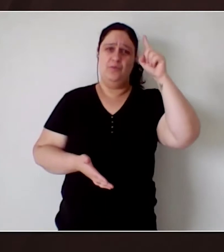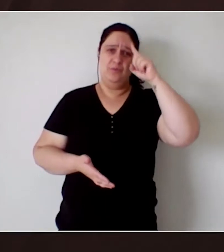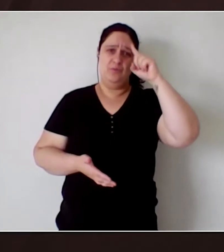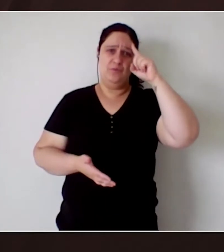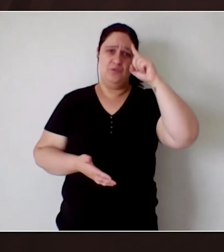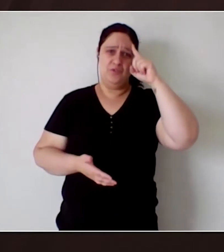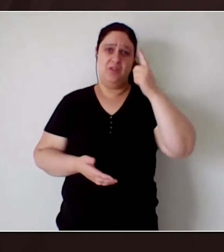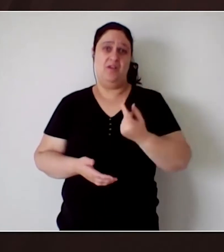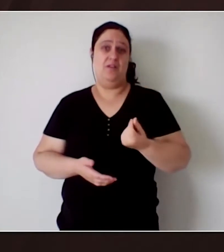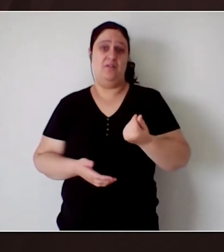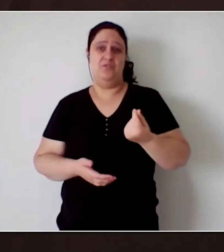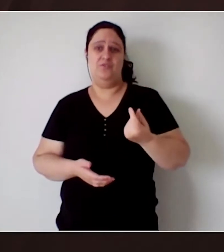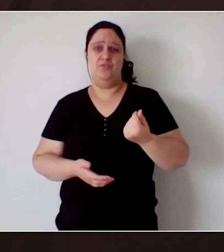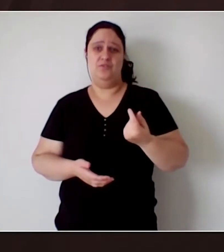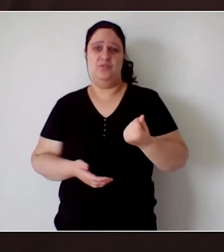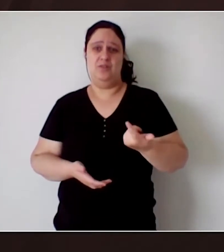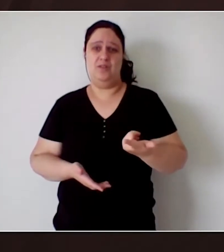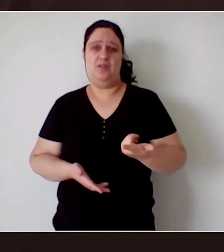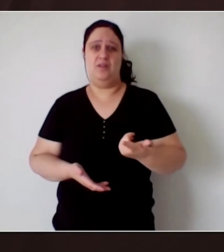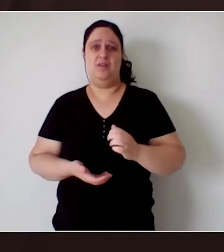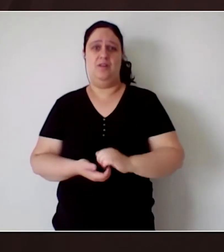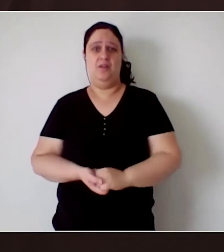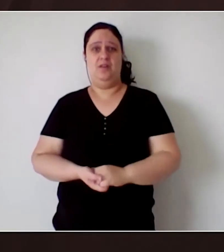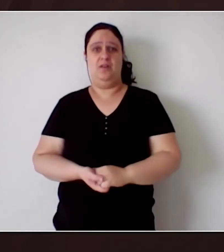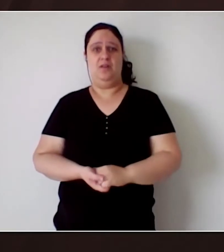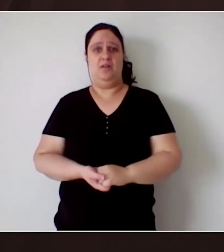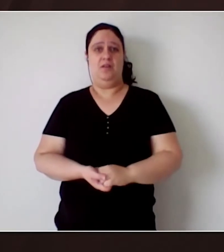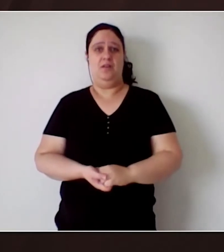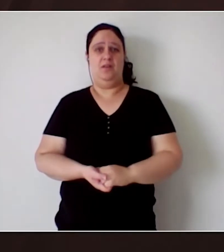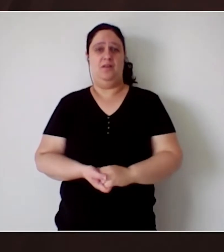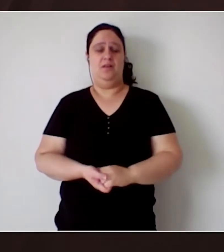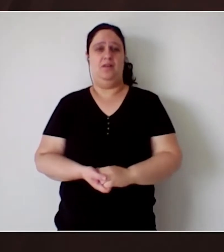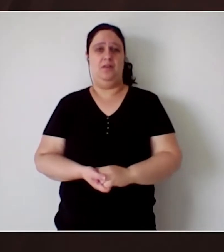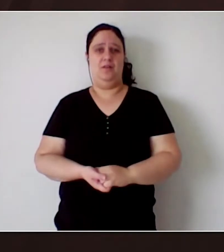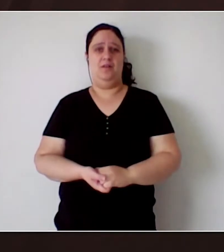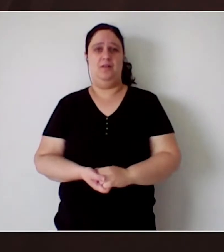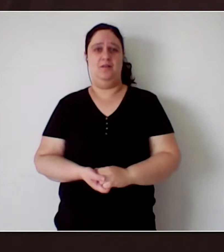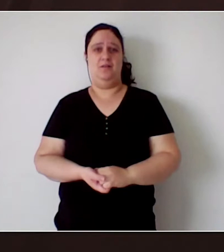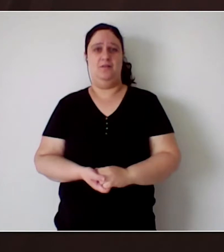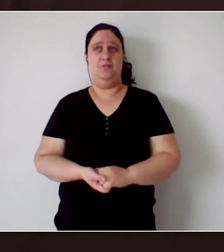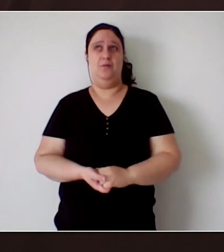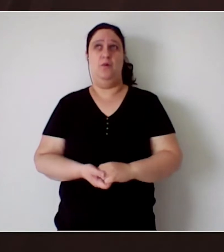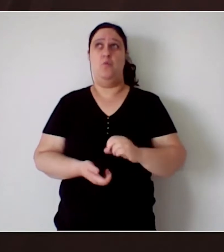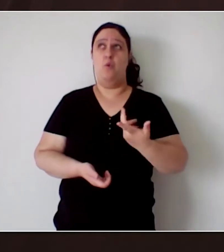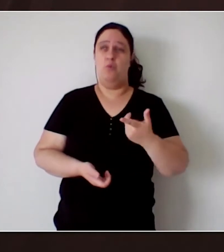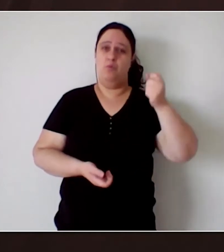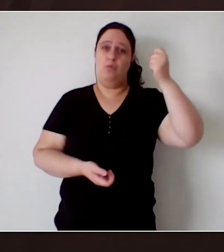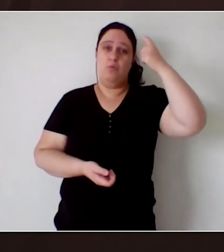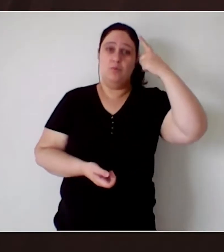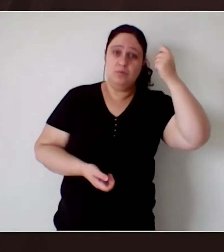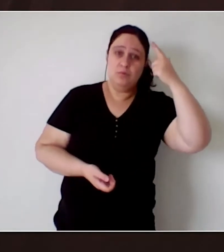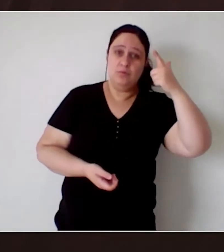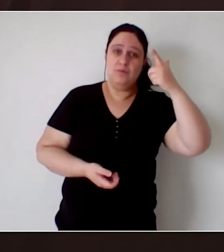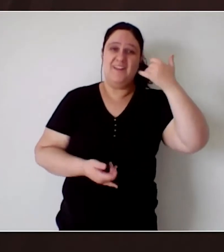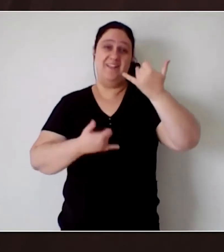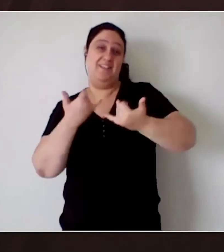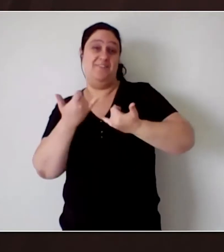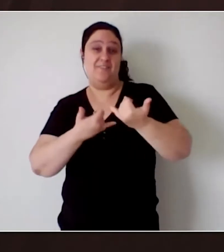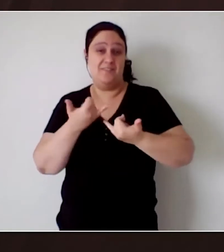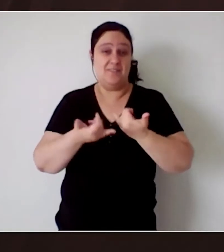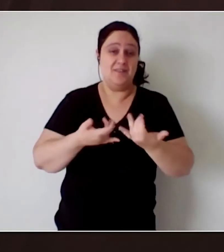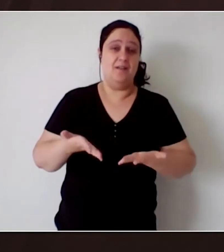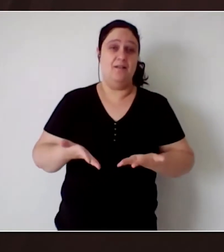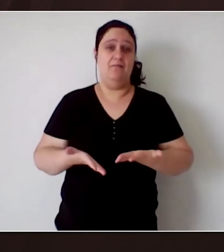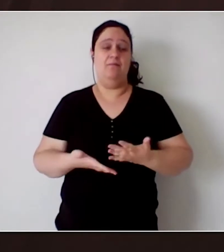dinheiro, né, ou o negócio dele é cultura, é diversão, seja o que for. Todo